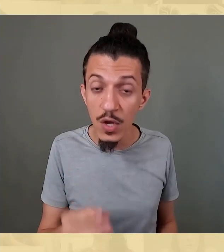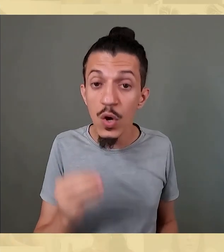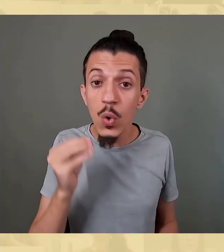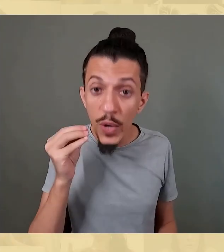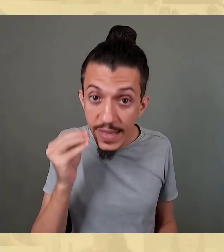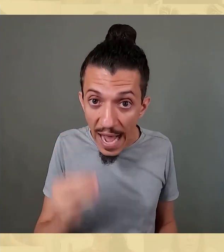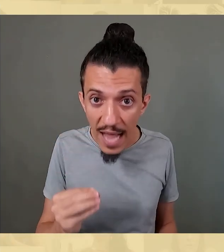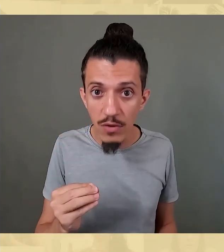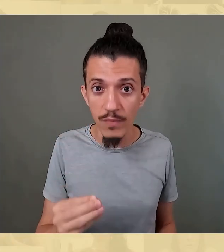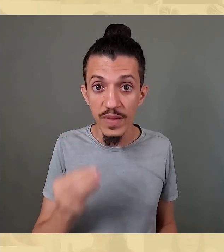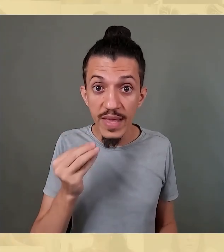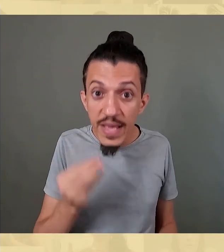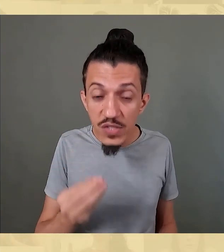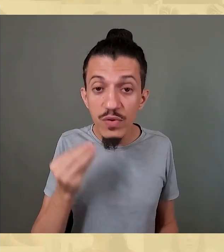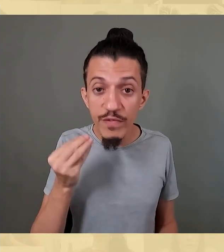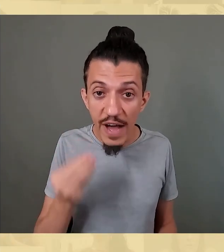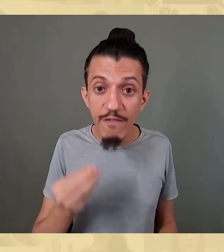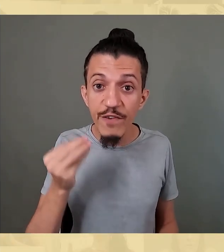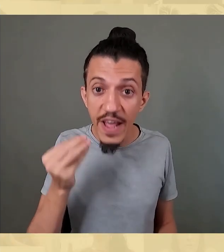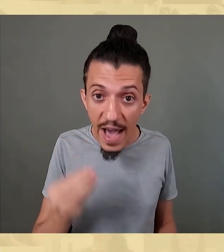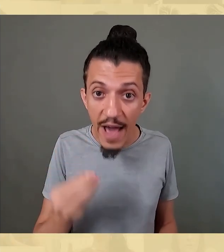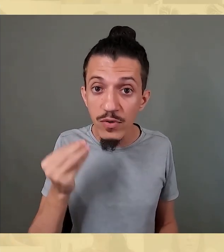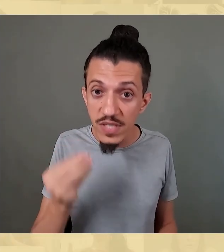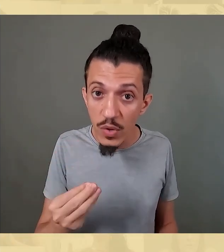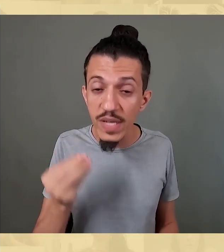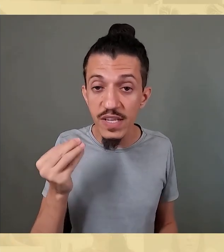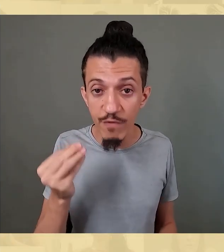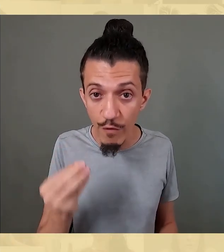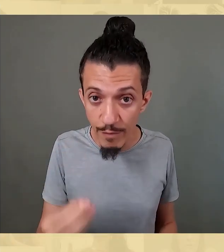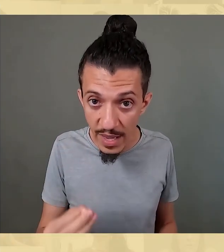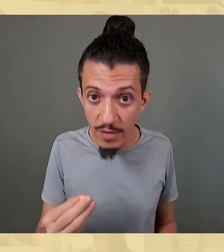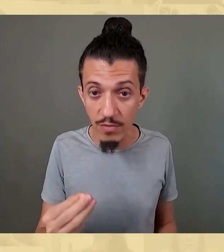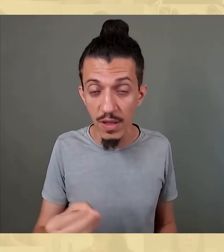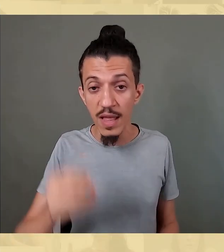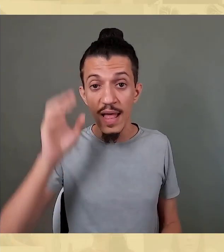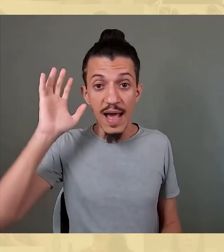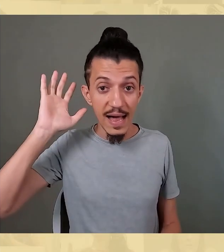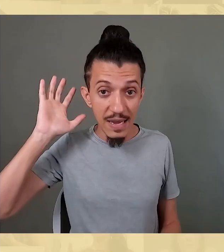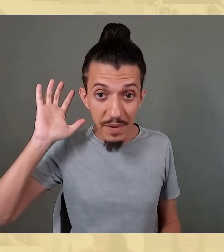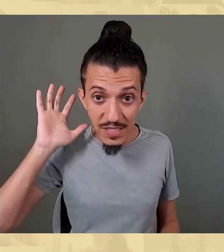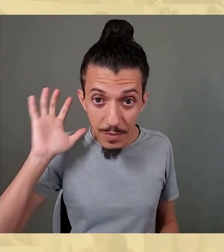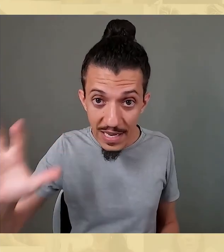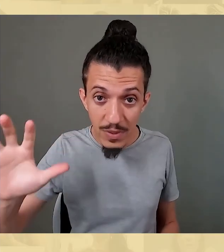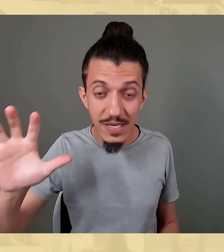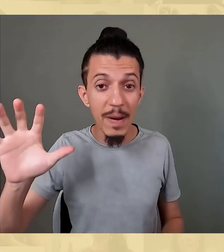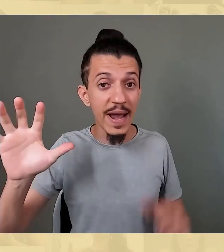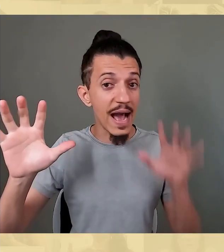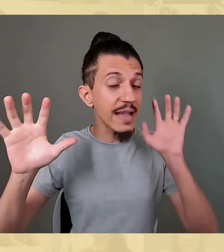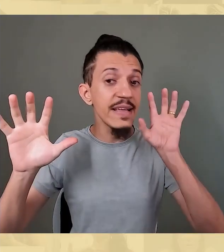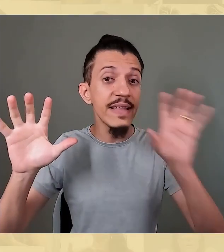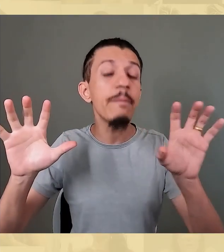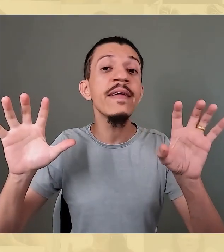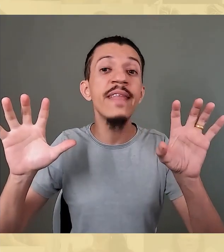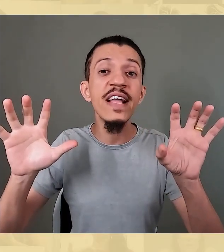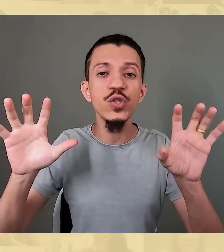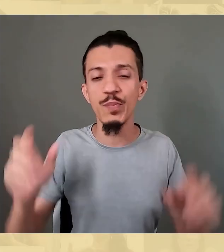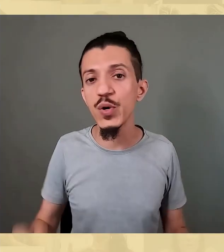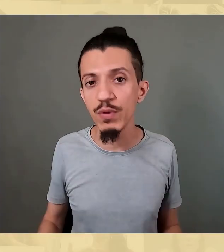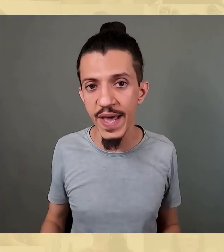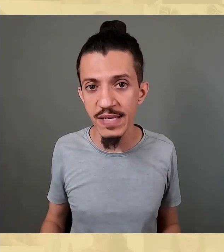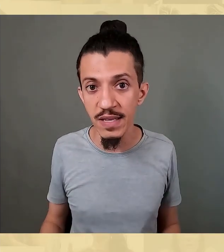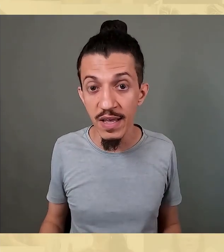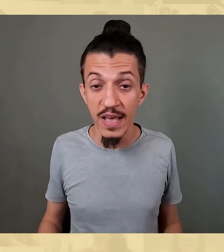sociais, cuidado, isso vai frear o seu desenvolvimento. A Libras é uma língua separada e independente